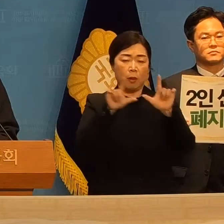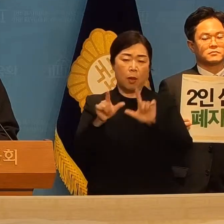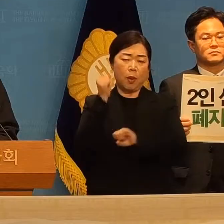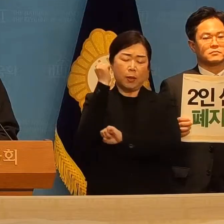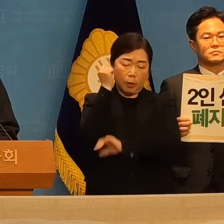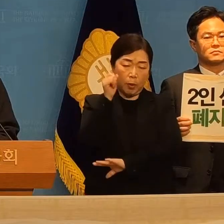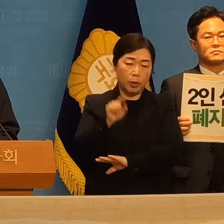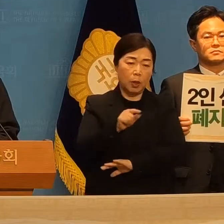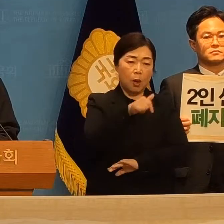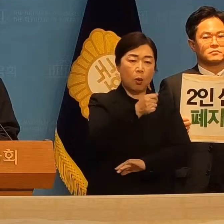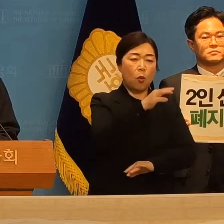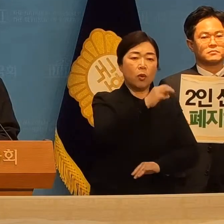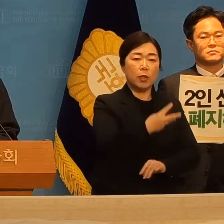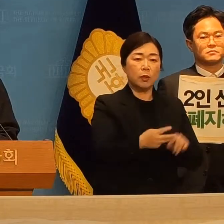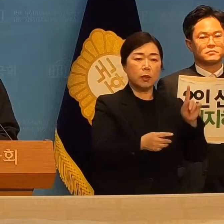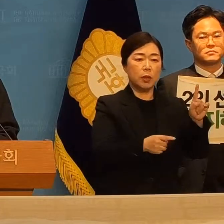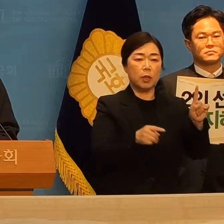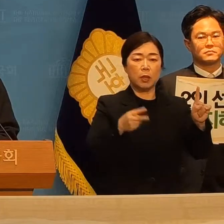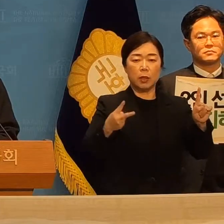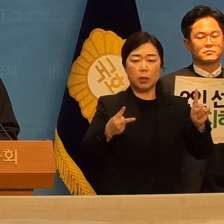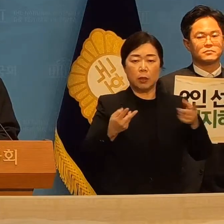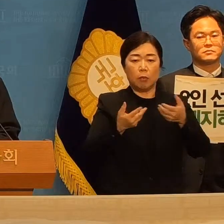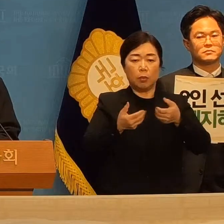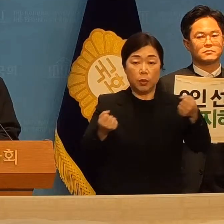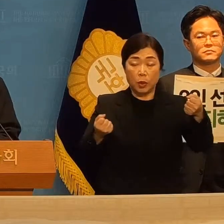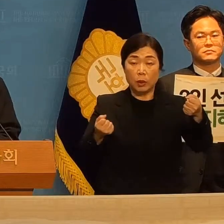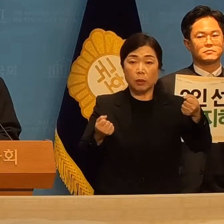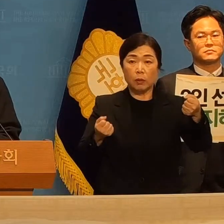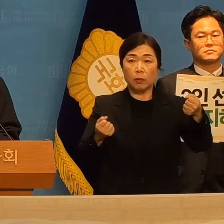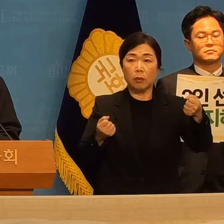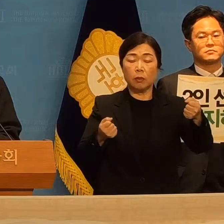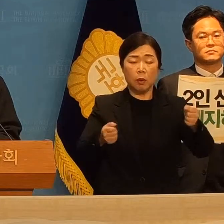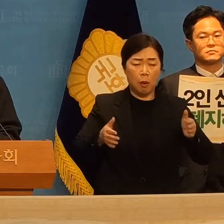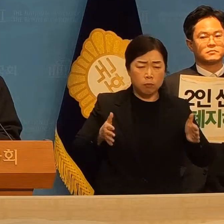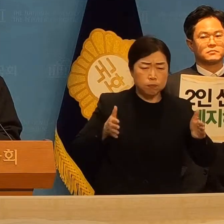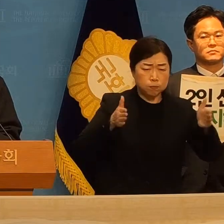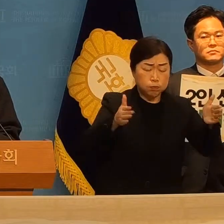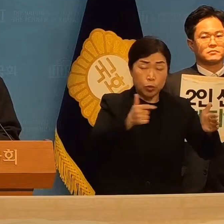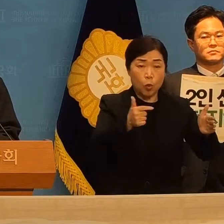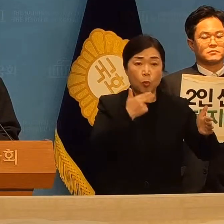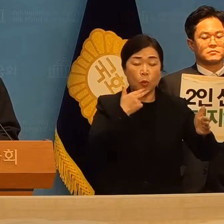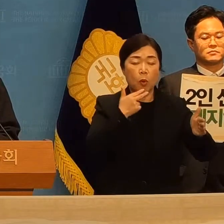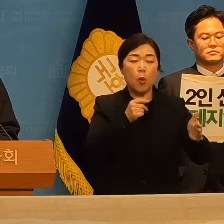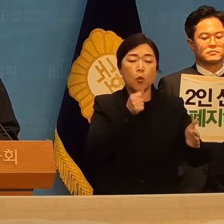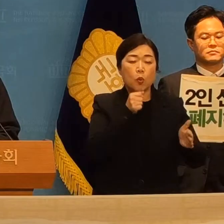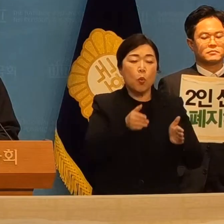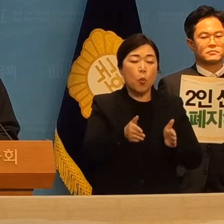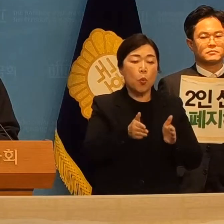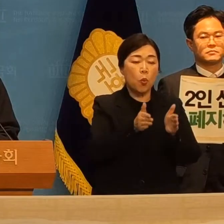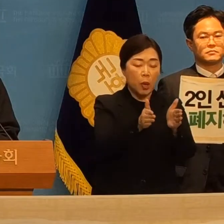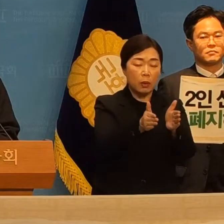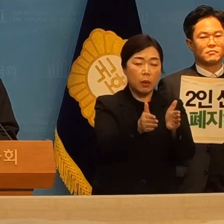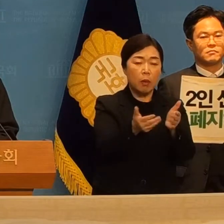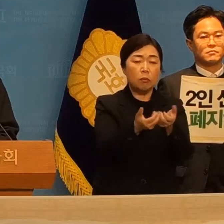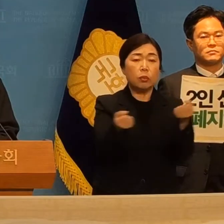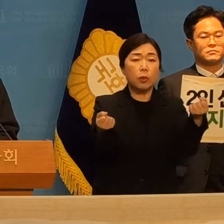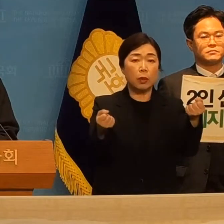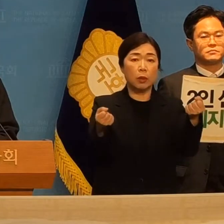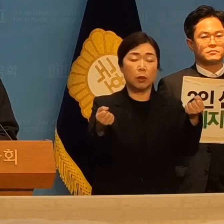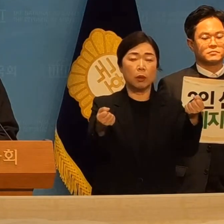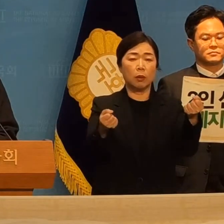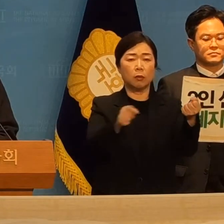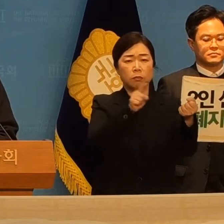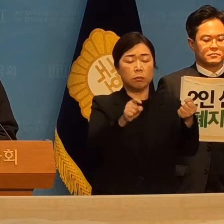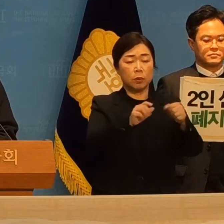공유한 공릉 1, 2동을 분리했습니다. 큰 도로도 아닌 완전 하나의 마을을 분리하였는데요.